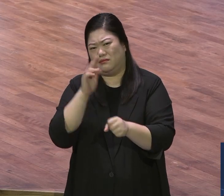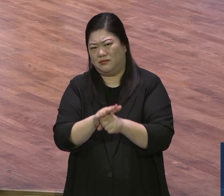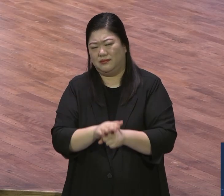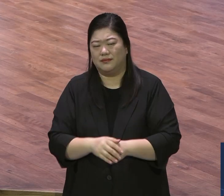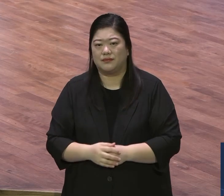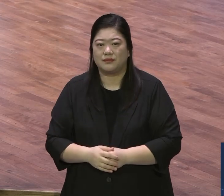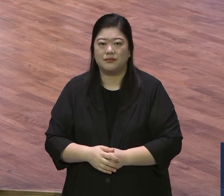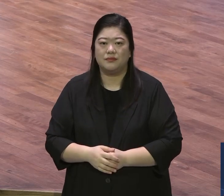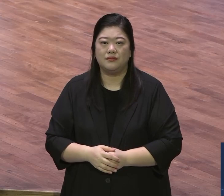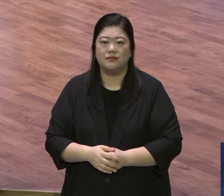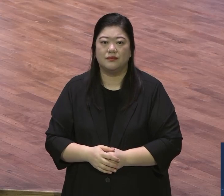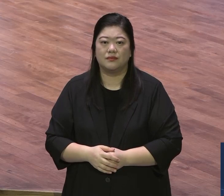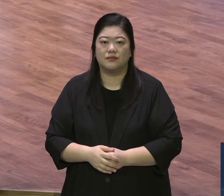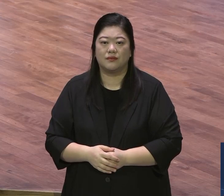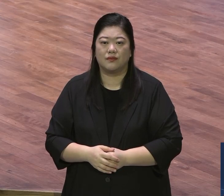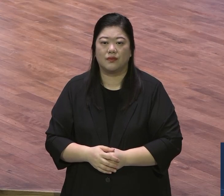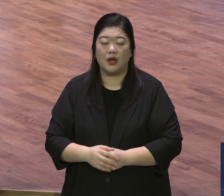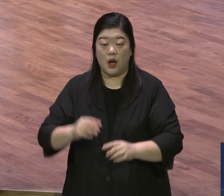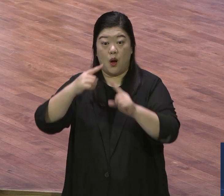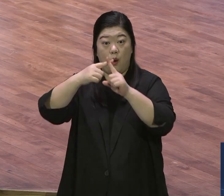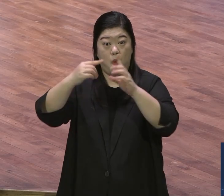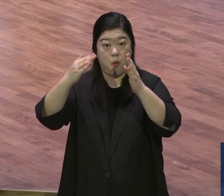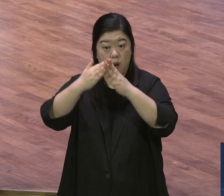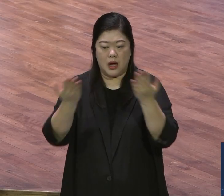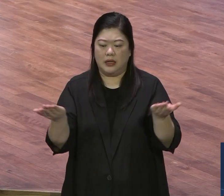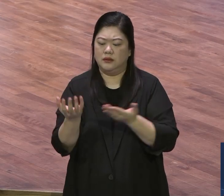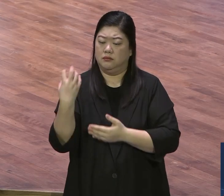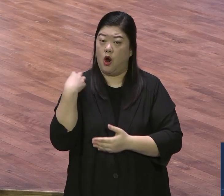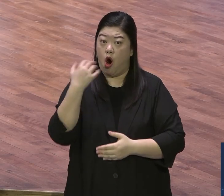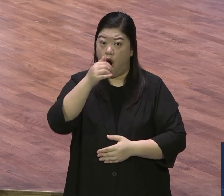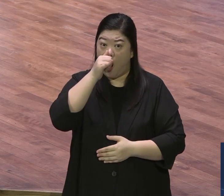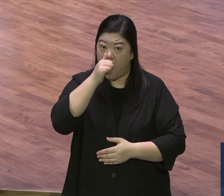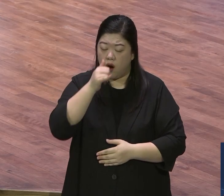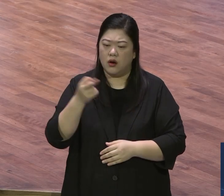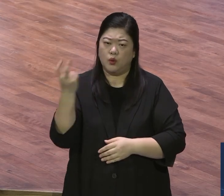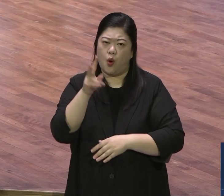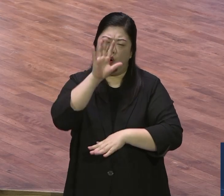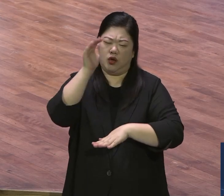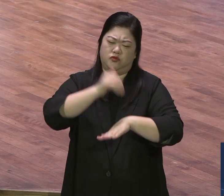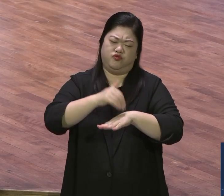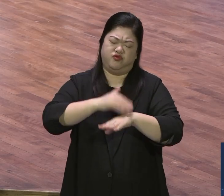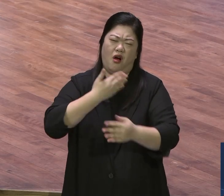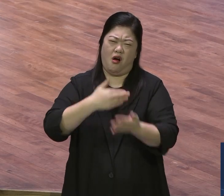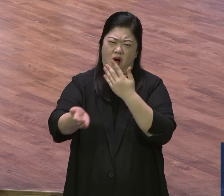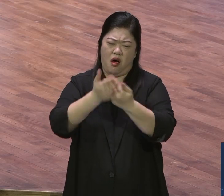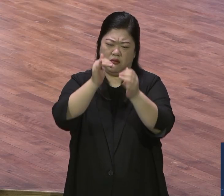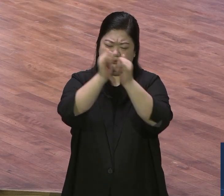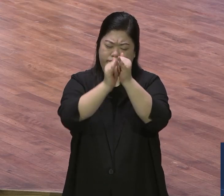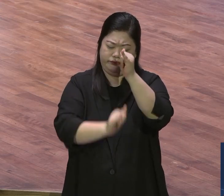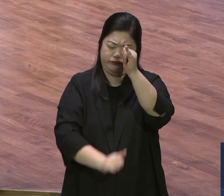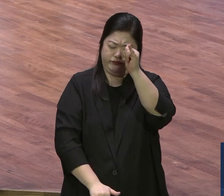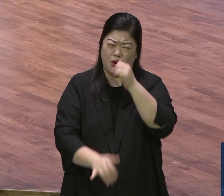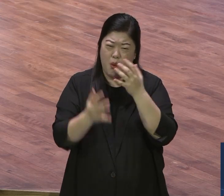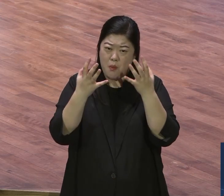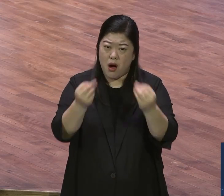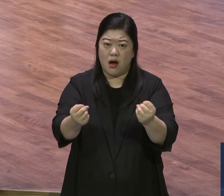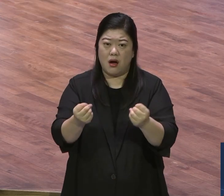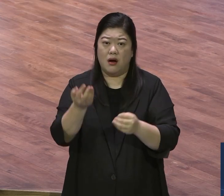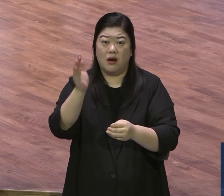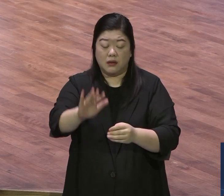교회 마트 심지어 직분까지 가졌는데도 불구하고 아니 훈련까지 받은데도 불구하고 세상